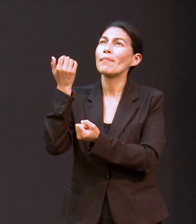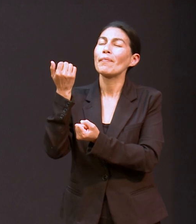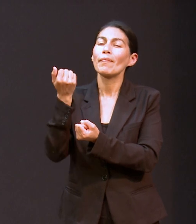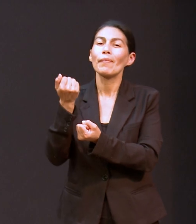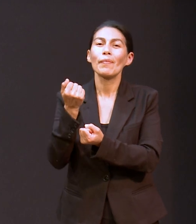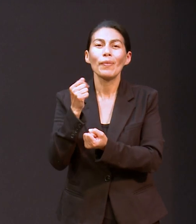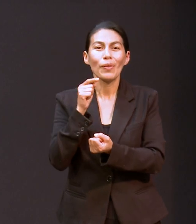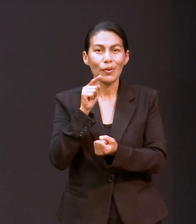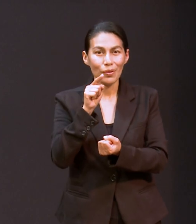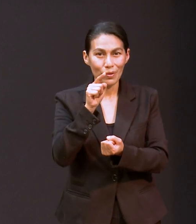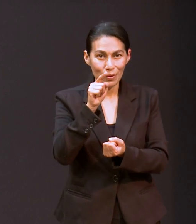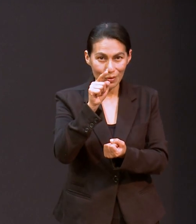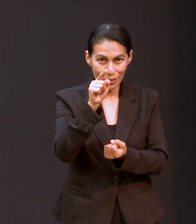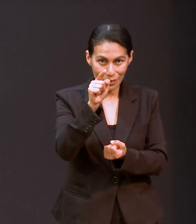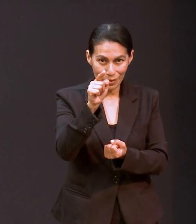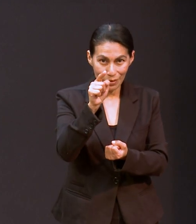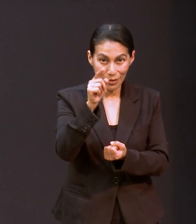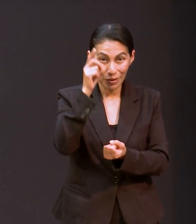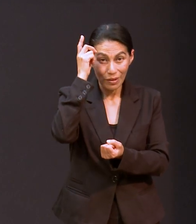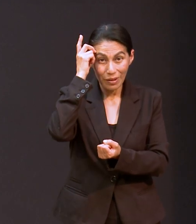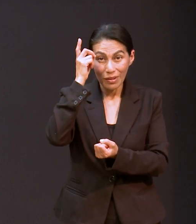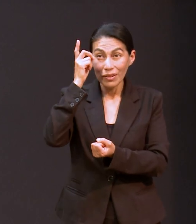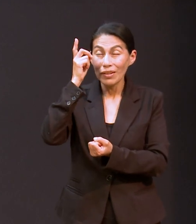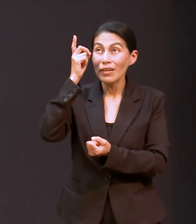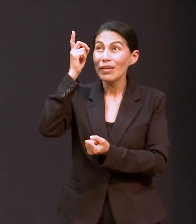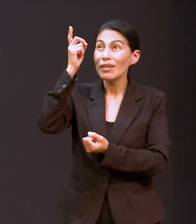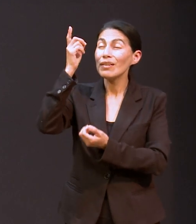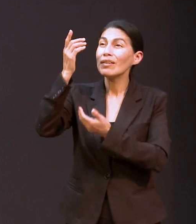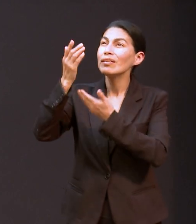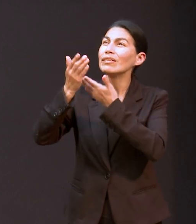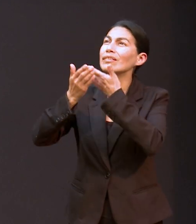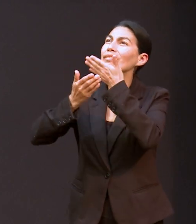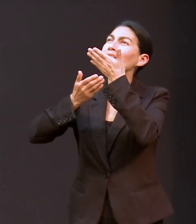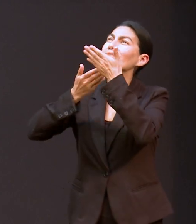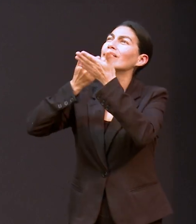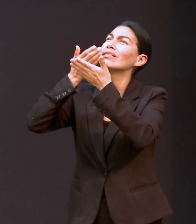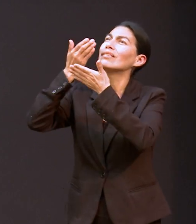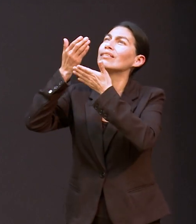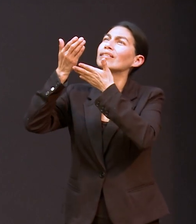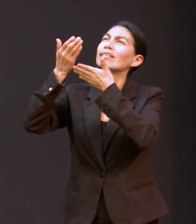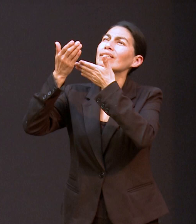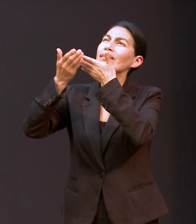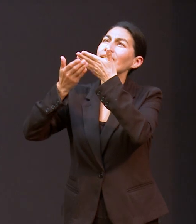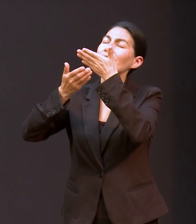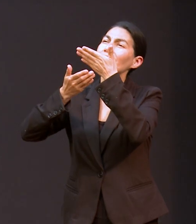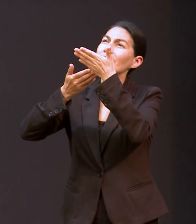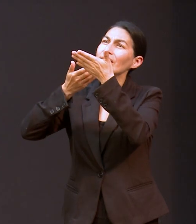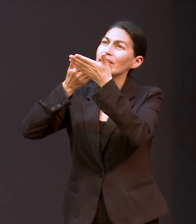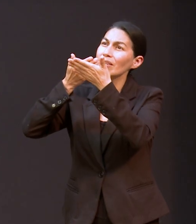vivir dele a Dios no de palabras